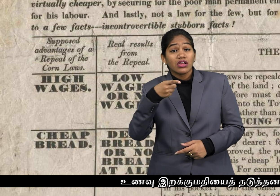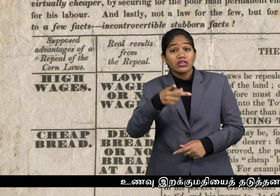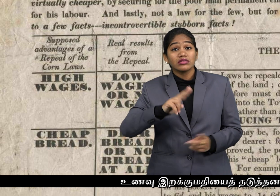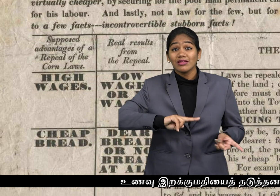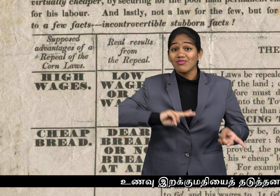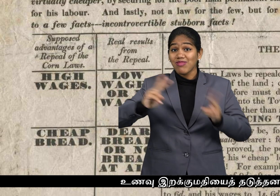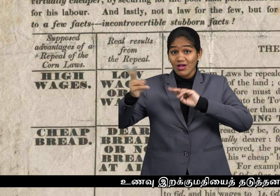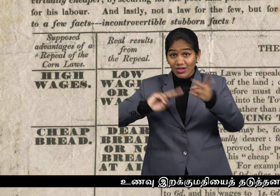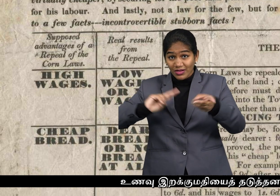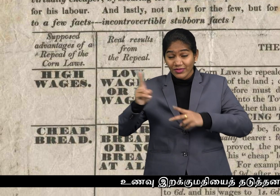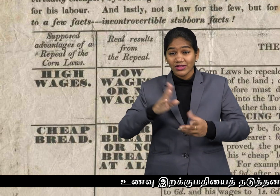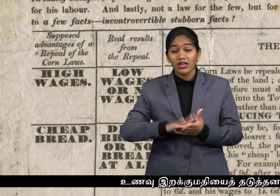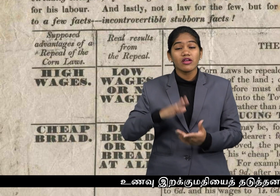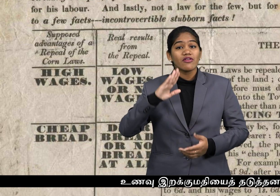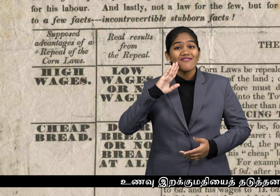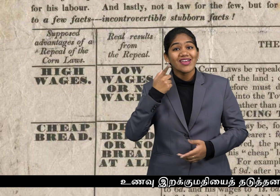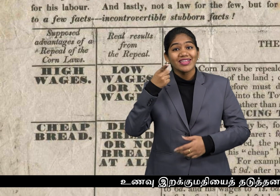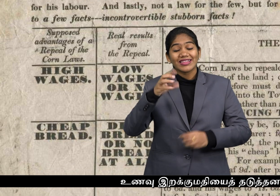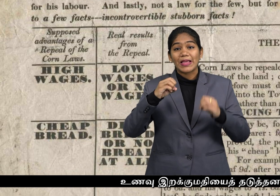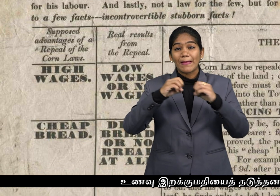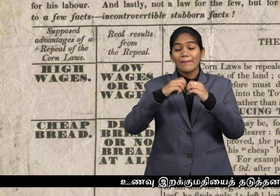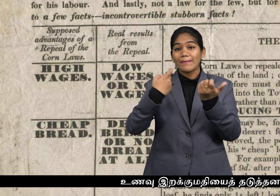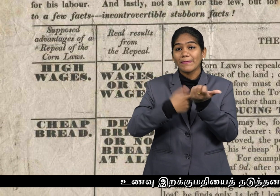இறக்குமதியை தடுத்தனர்.